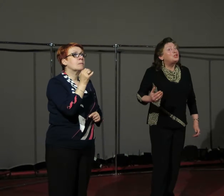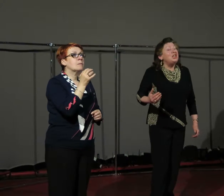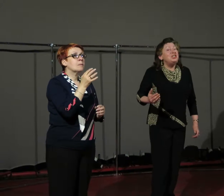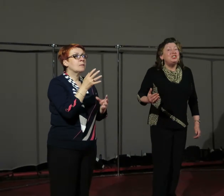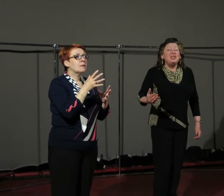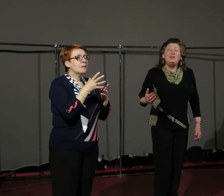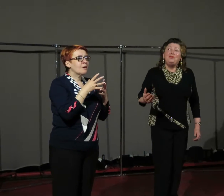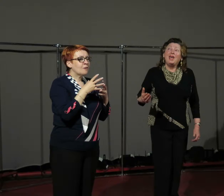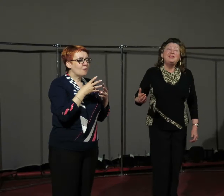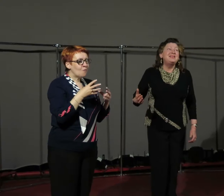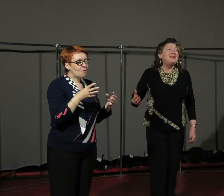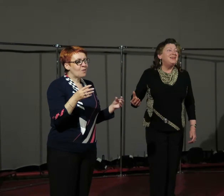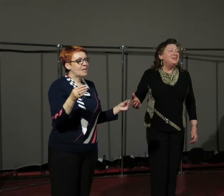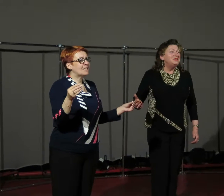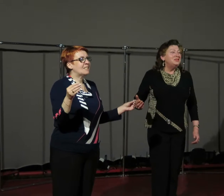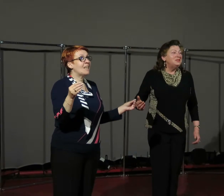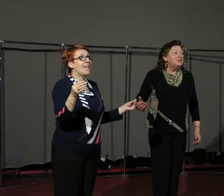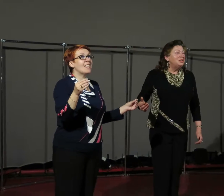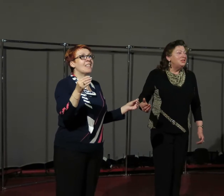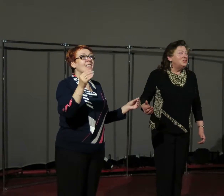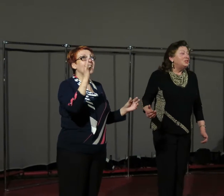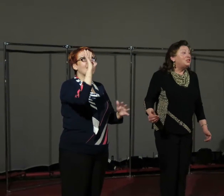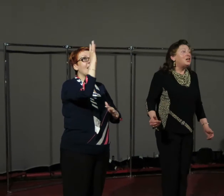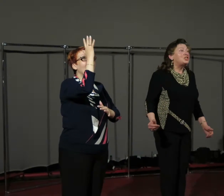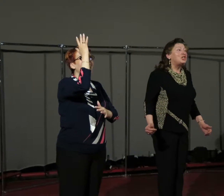Весенние пружинищие ветки,